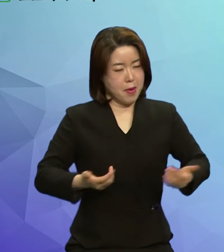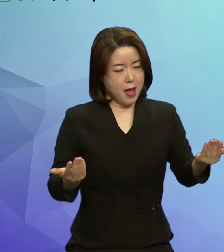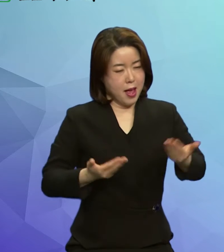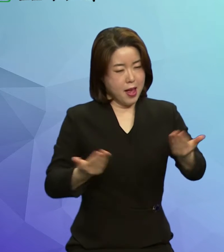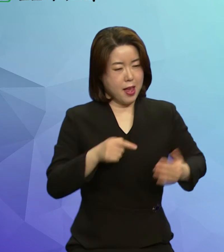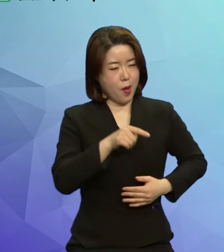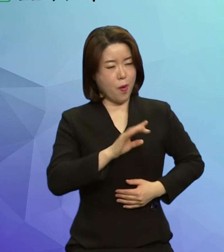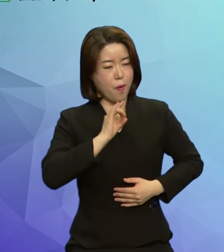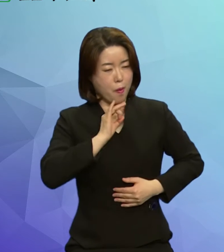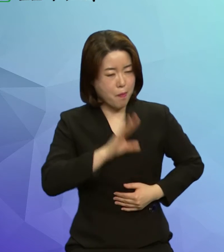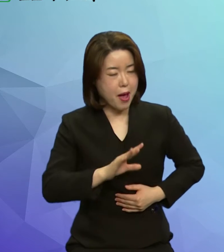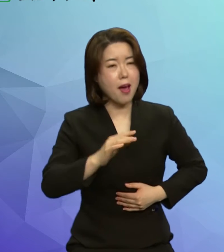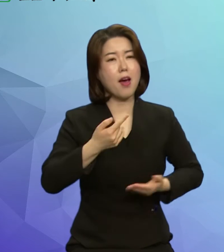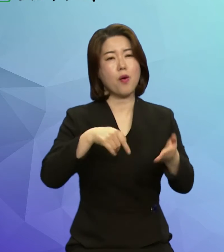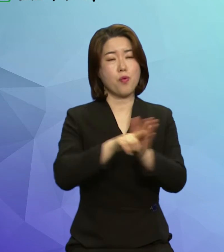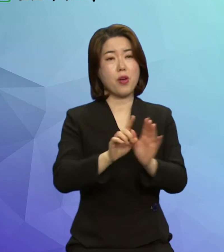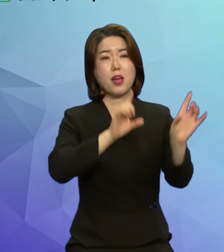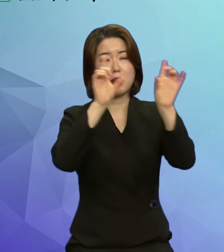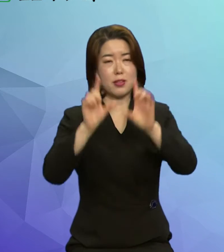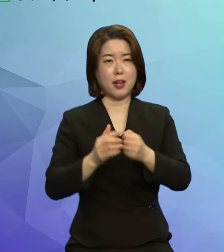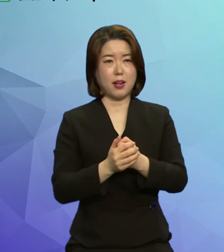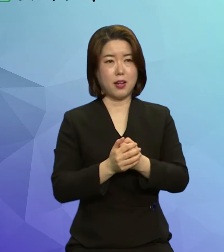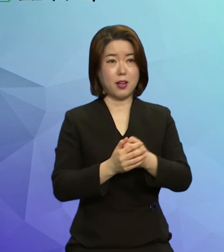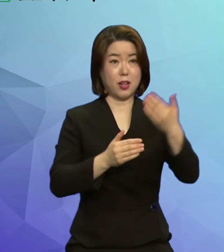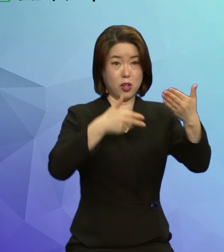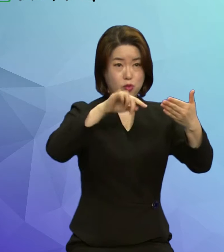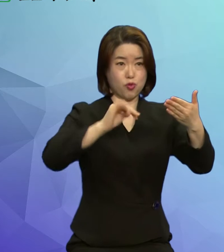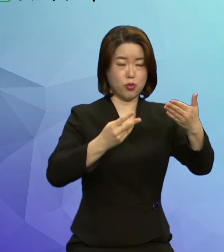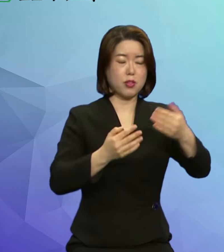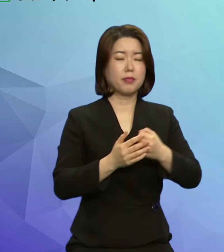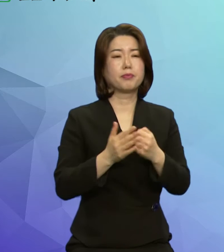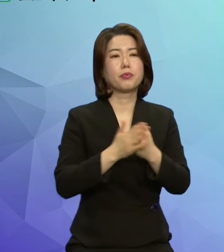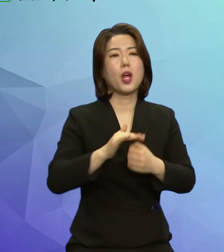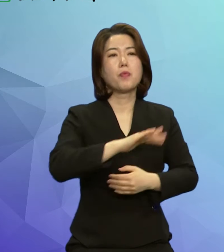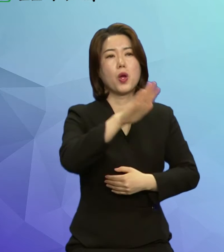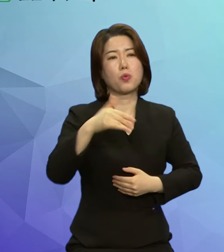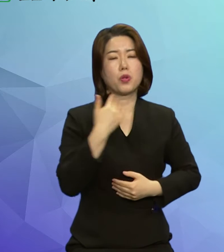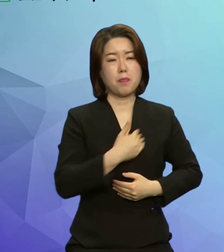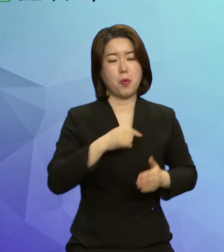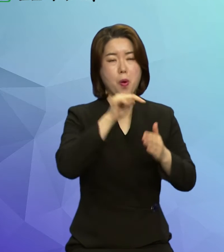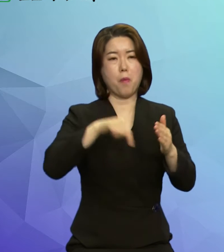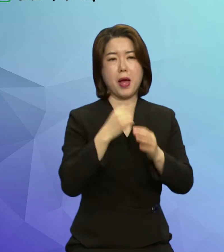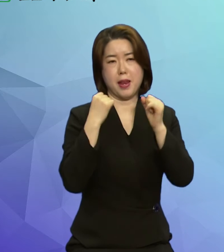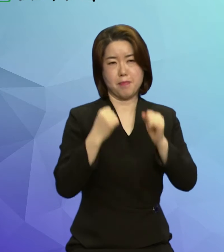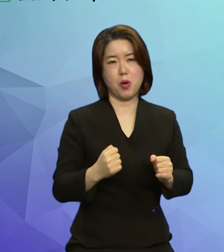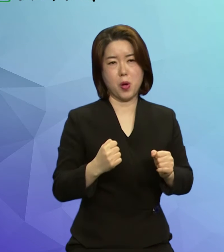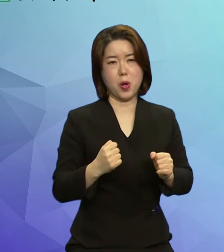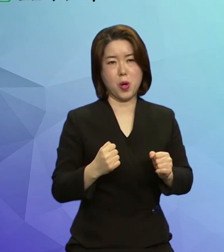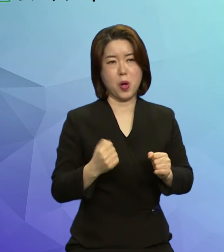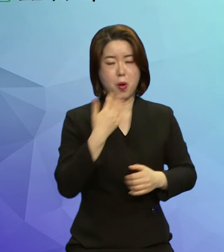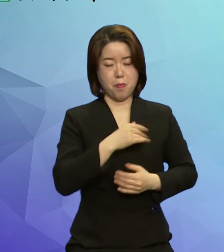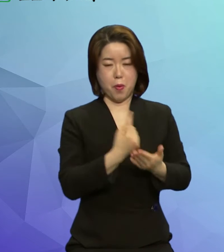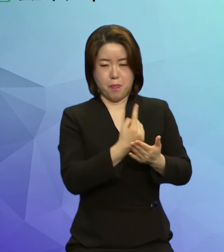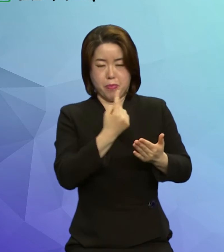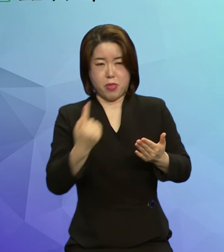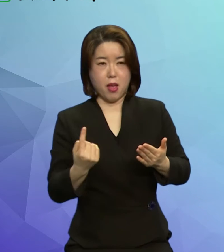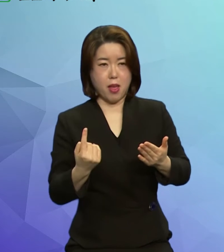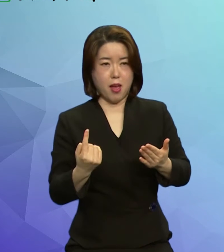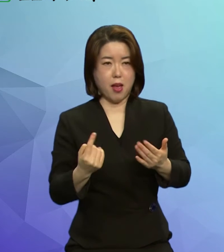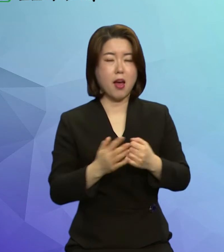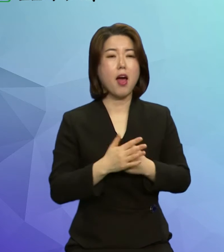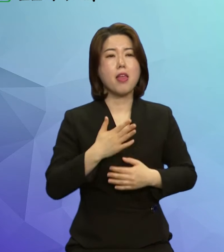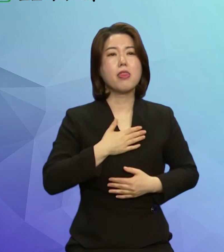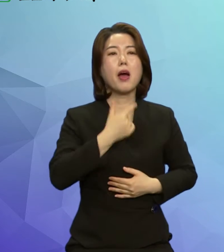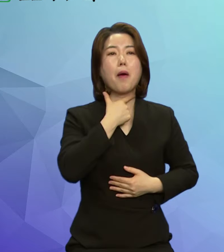일을 위해서만 살았습니다. 9절에 보면 그러므로 우리가 몸 안에 머물든지 몸을 떠나서 있든지